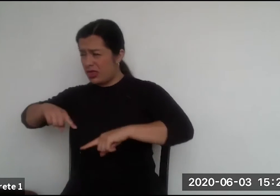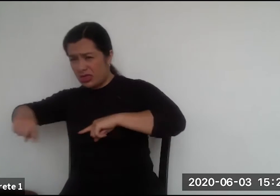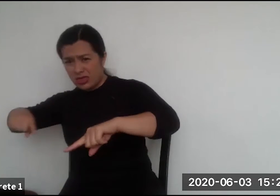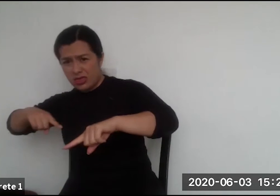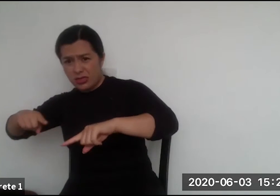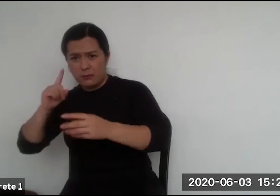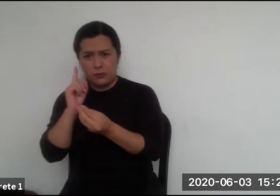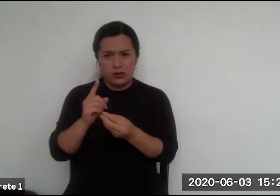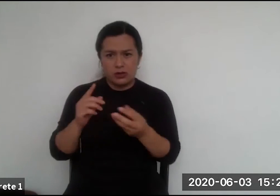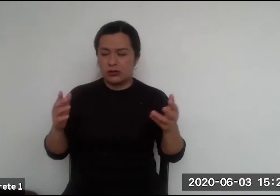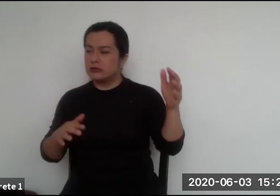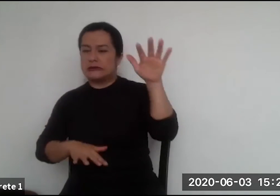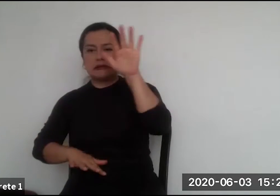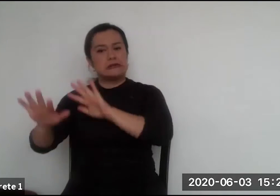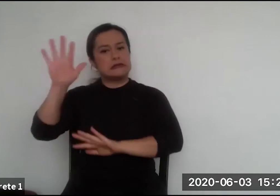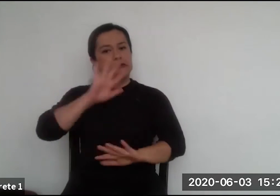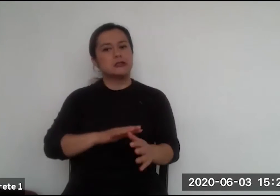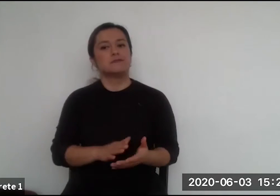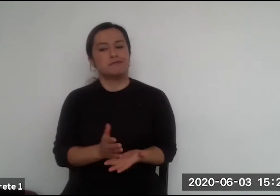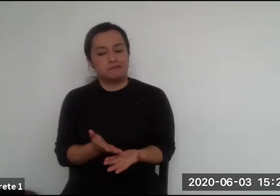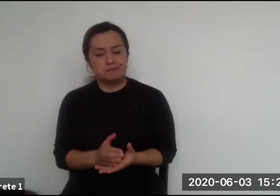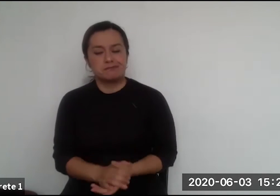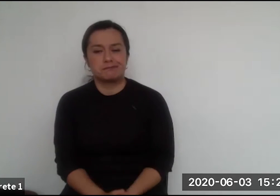então, particularmente no Brasil,